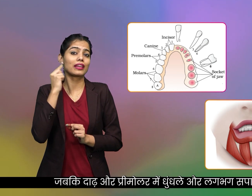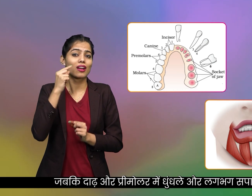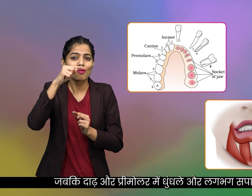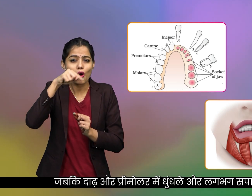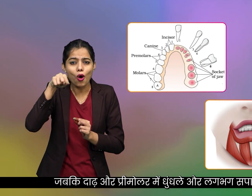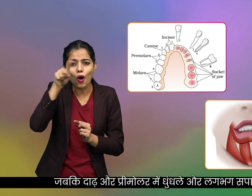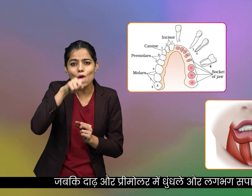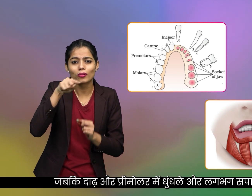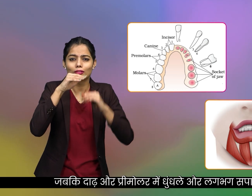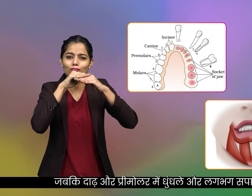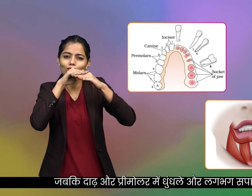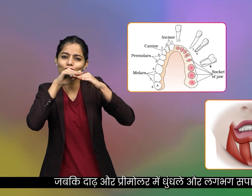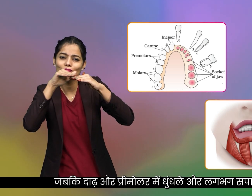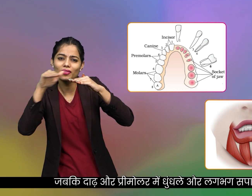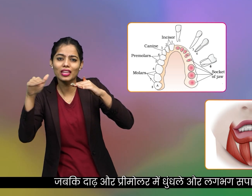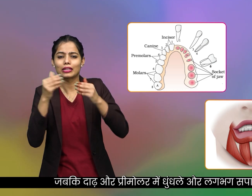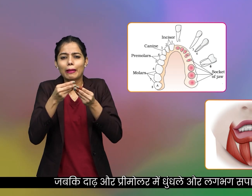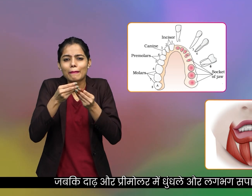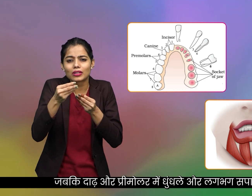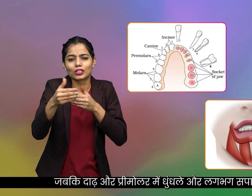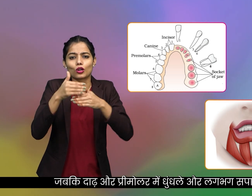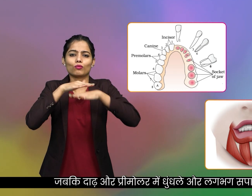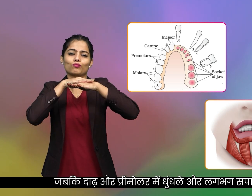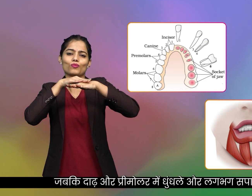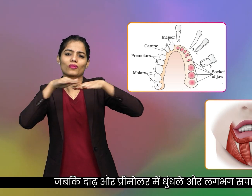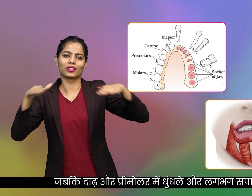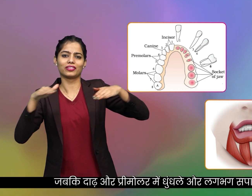सपाट सतह होते हैं।